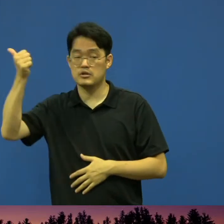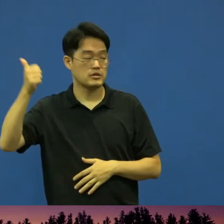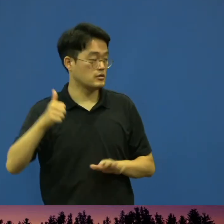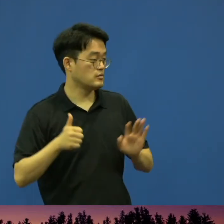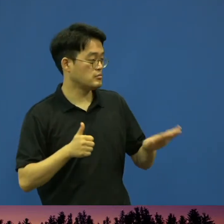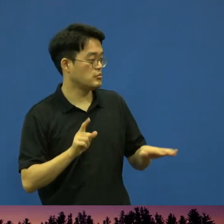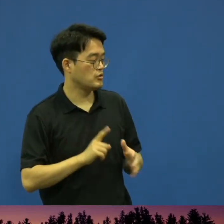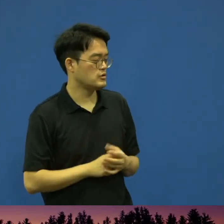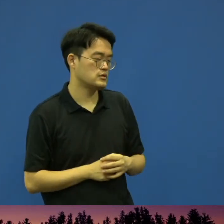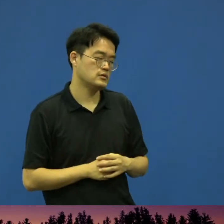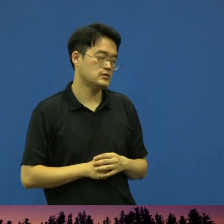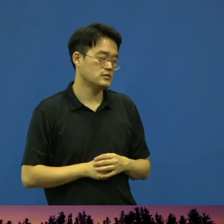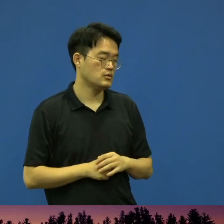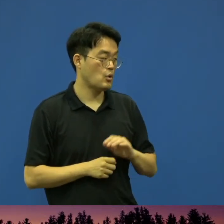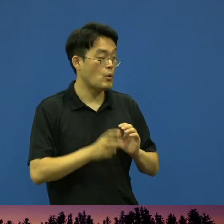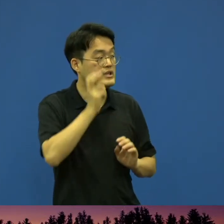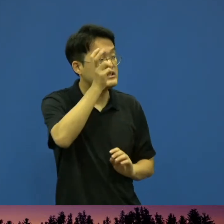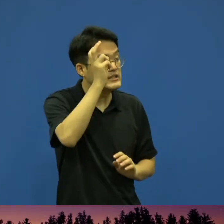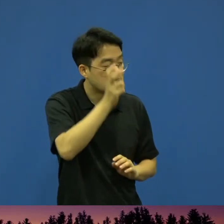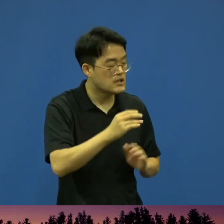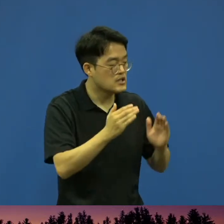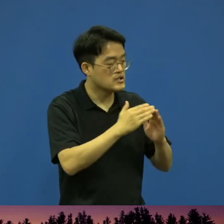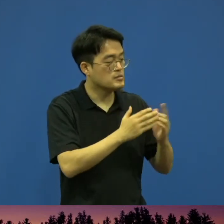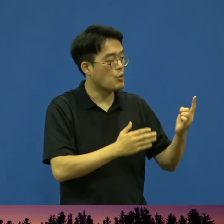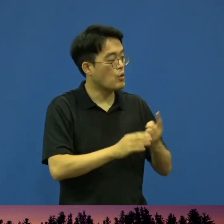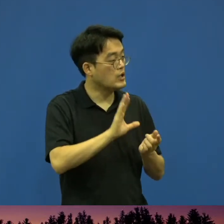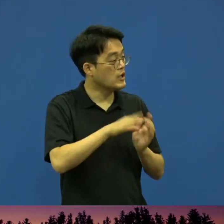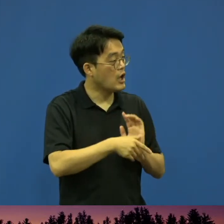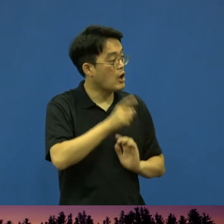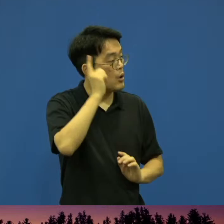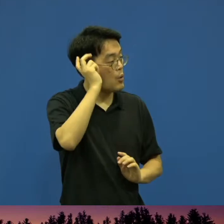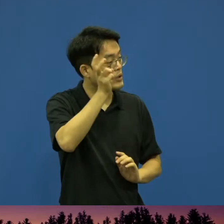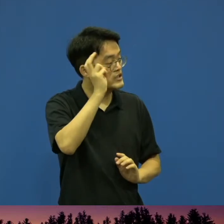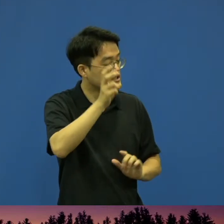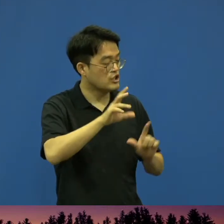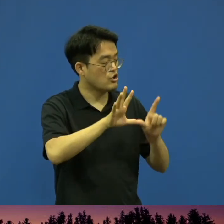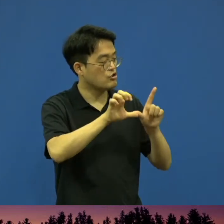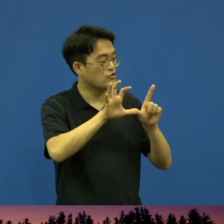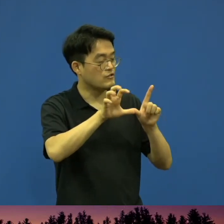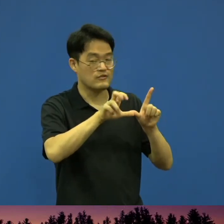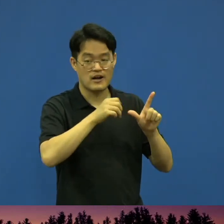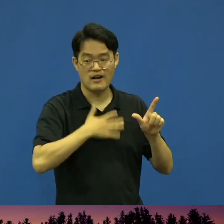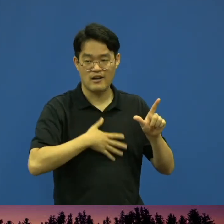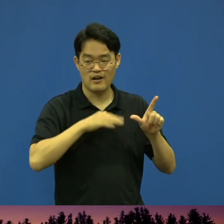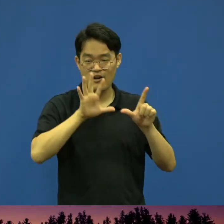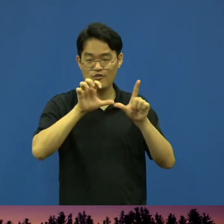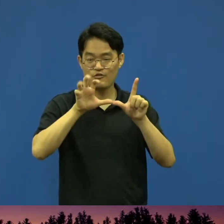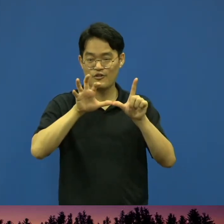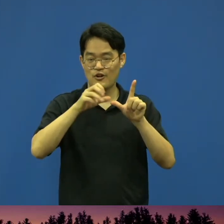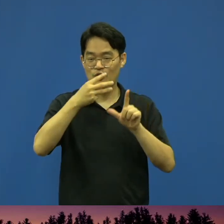이렇게 얘기했습니다. 혹시 로또 좀 사올 수 있나? 이렇게 얘기했습니다.